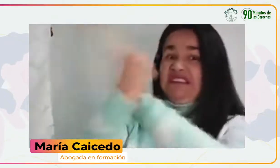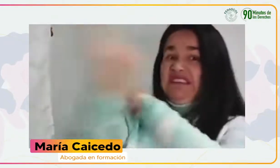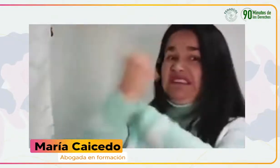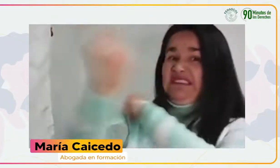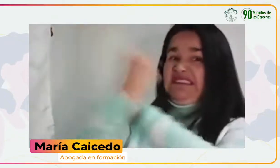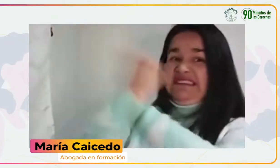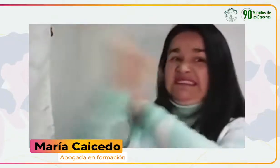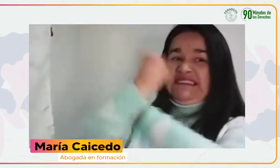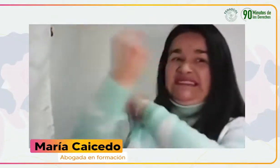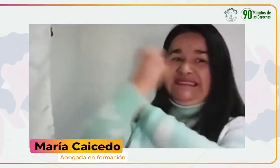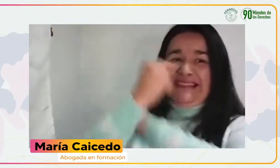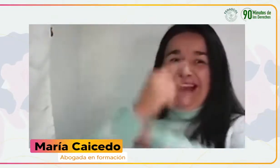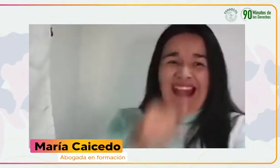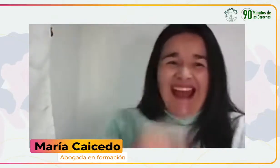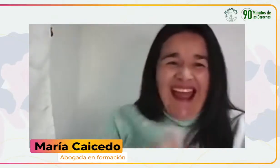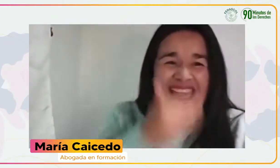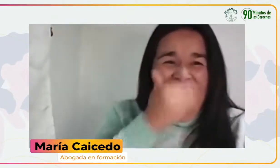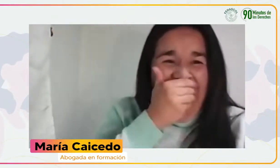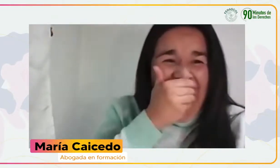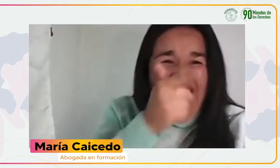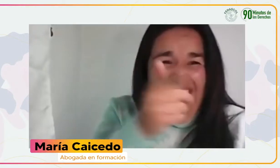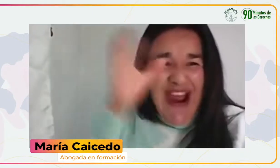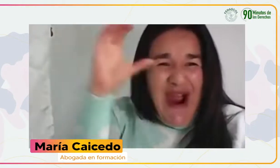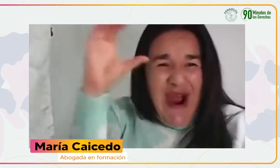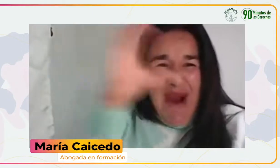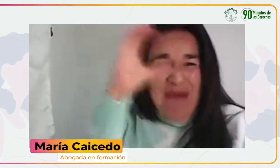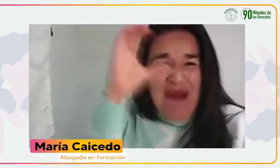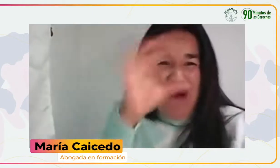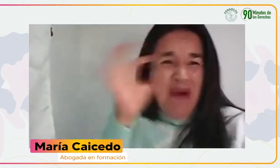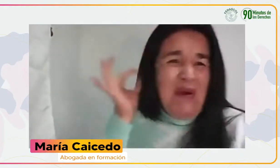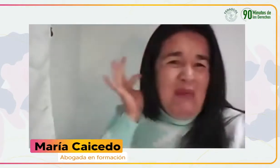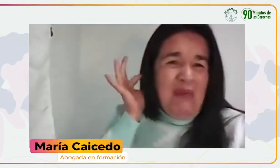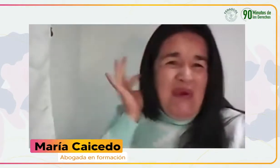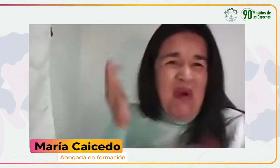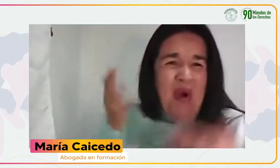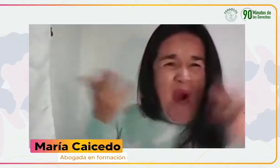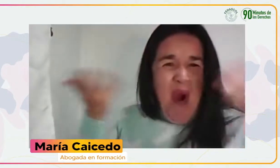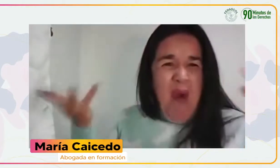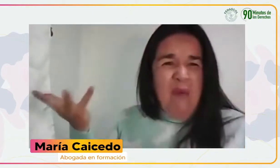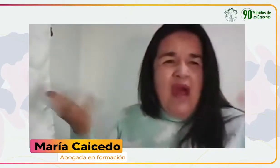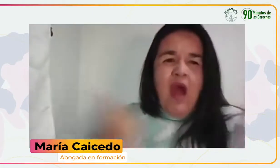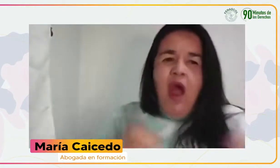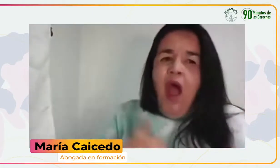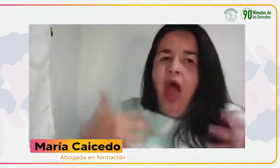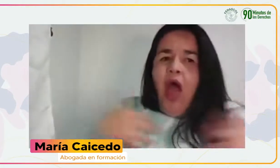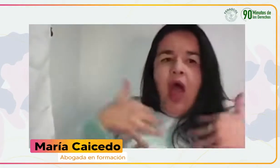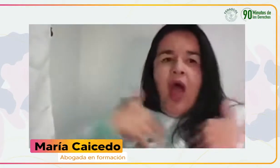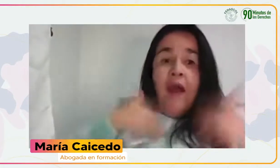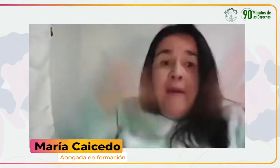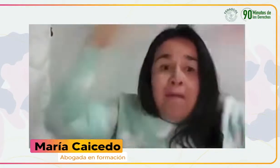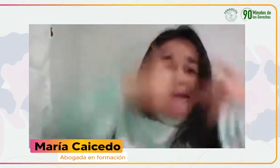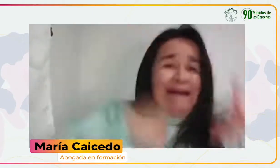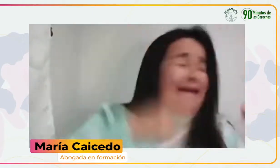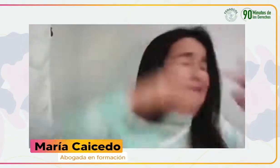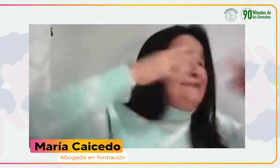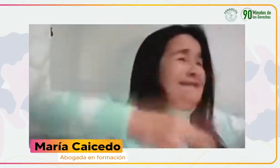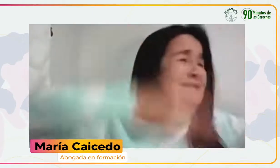como representante a nivel mundial recibí muchas críticas de, ay, usted como colombiana, o sea, realmente